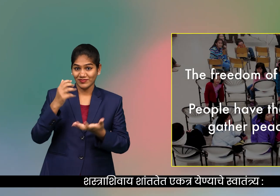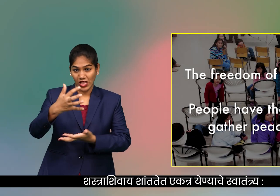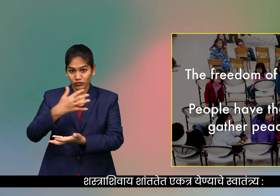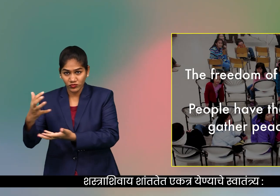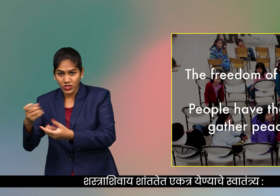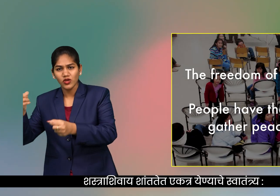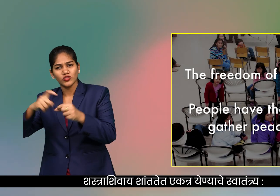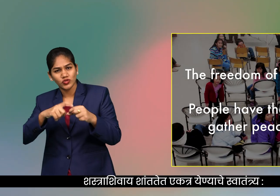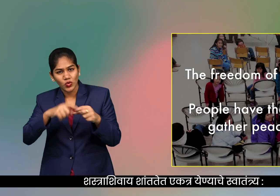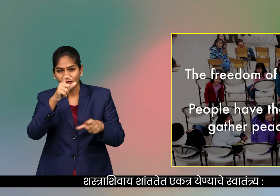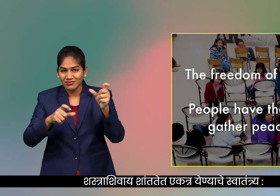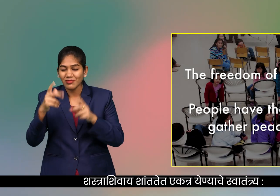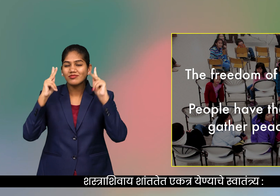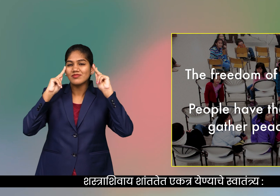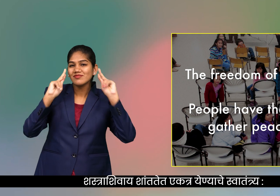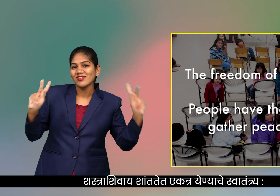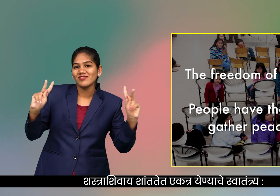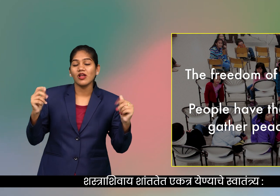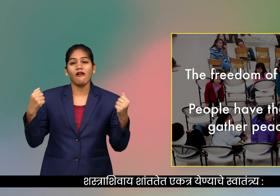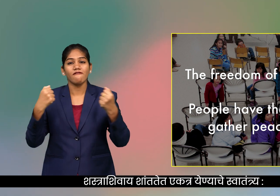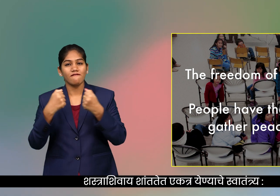शास्त्राशिवाय शांततेत एकत्र येण्याची स्वातंत्र्य.